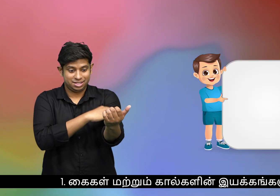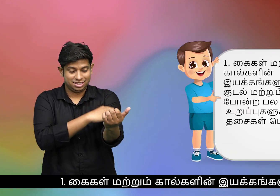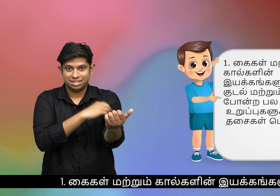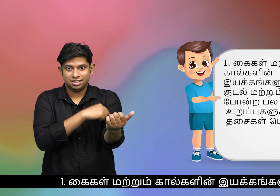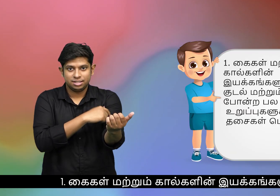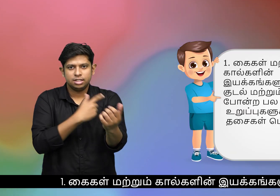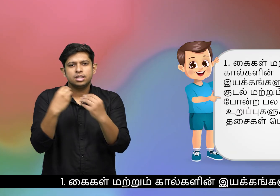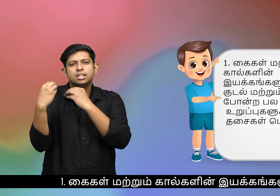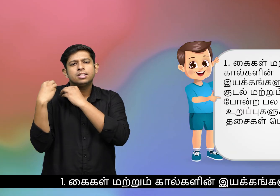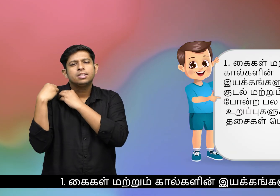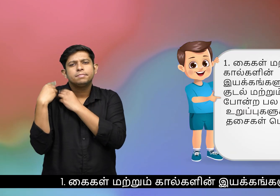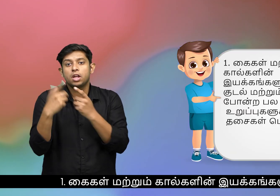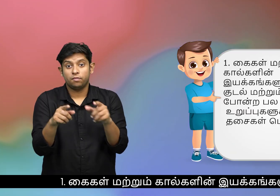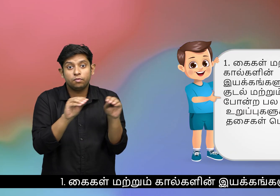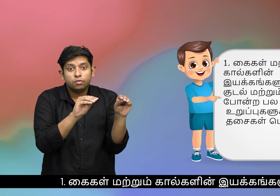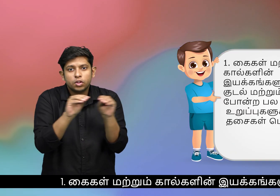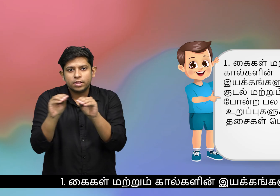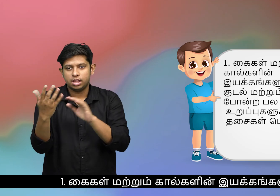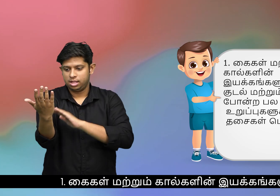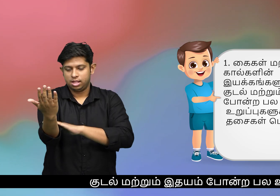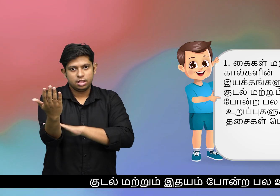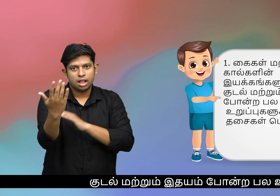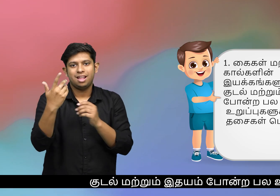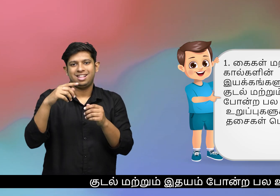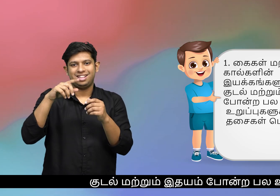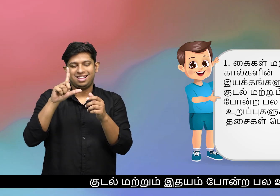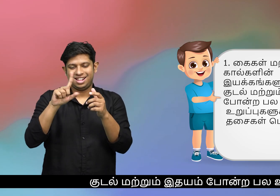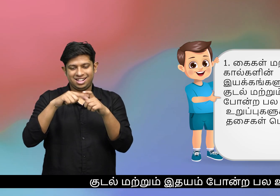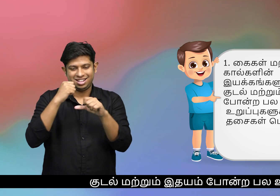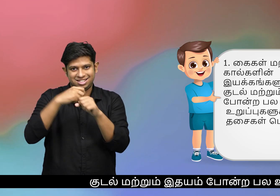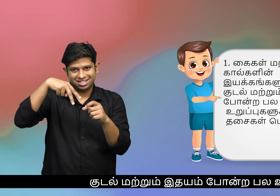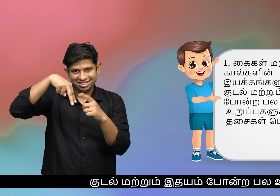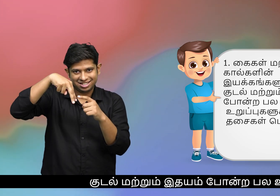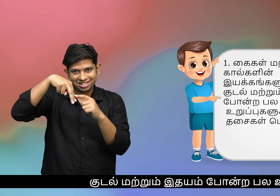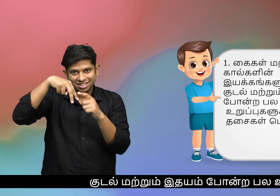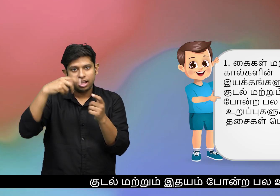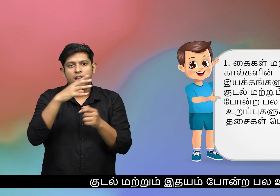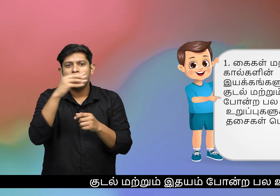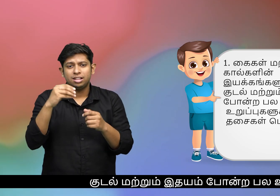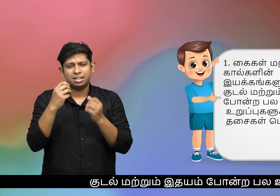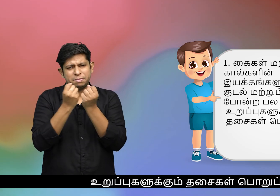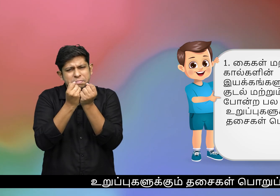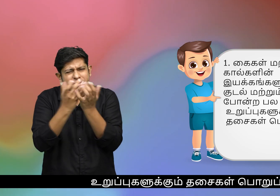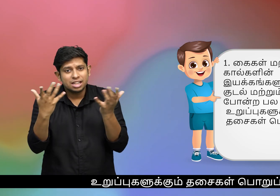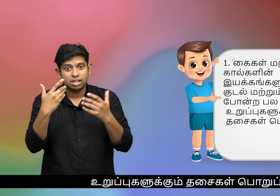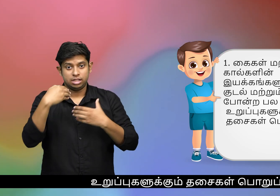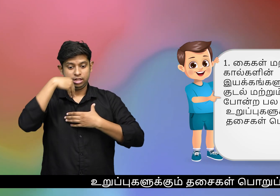கைகள் மற்றும் கால்களின் இயக்கங்களுக்கு குடல் மற்றும் இதயம் போன்ற பல உள் உறுப்புகளுக்கும் தசைகள்